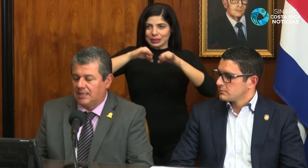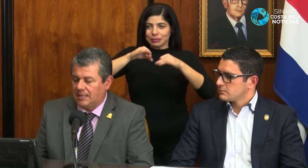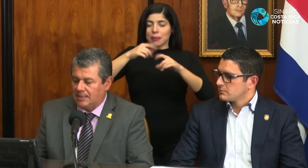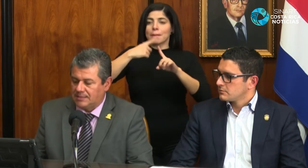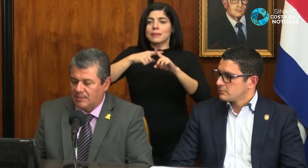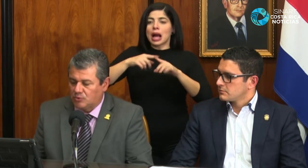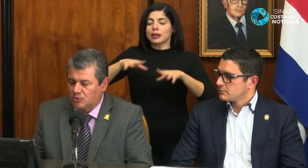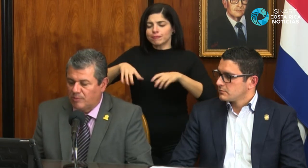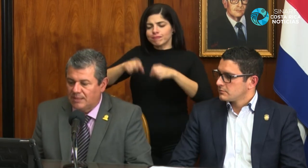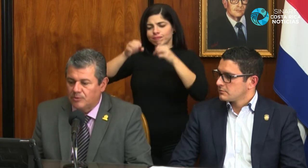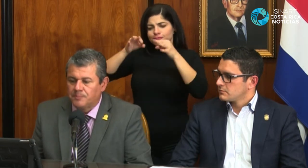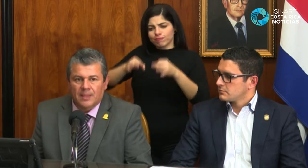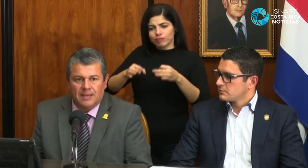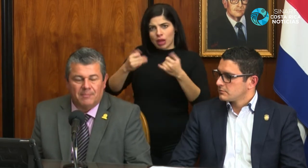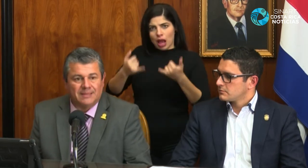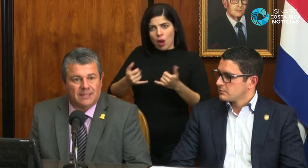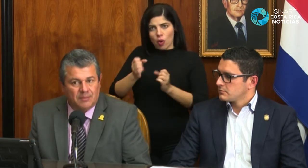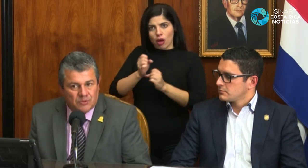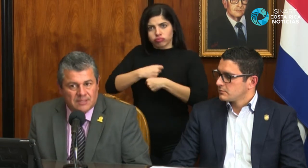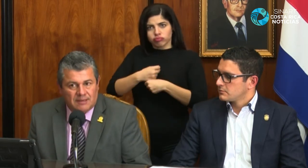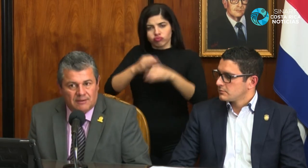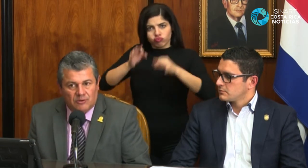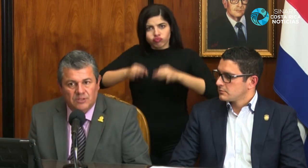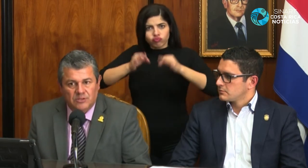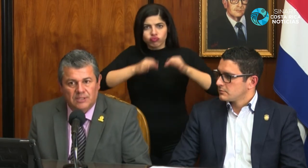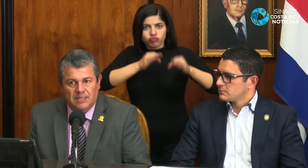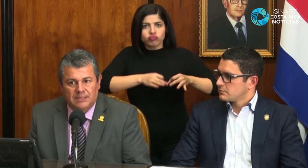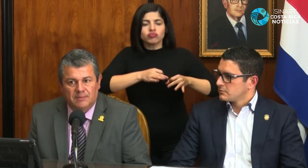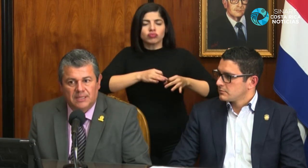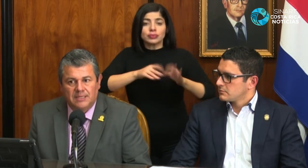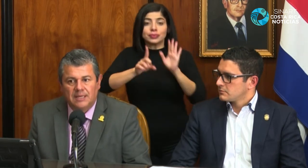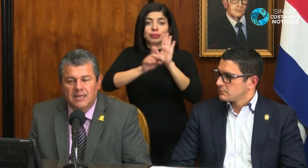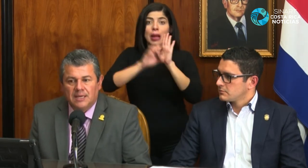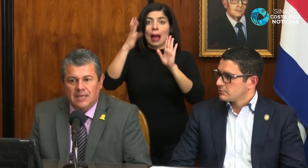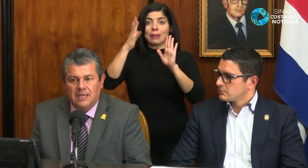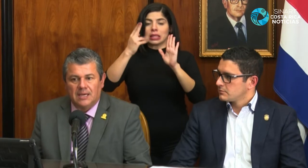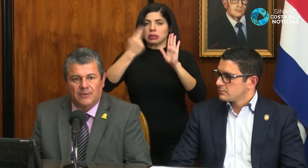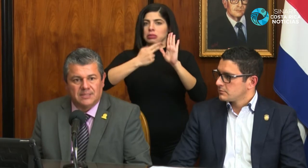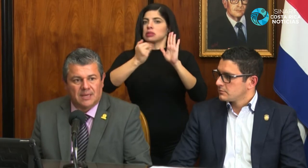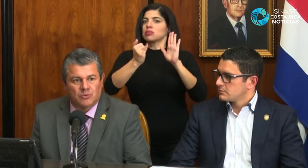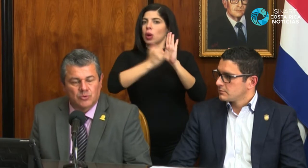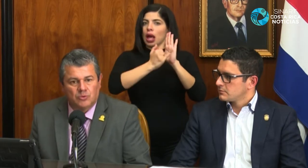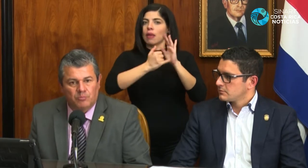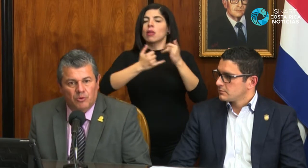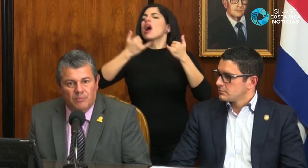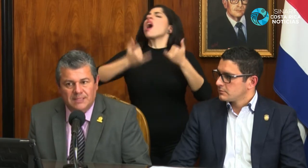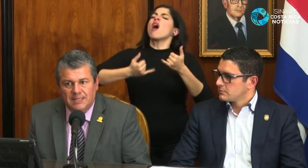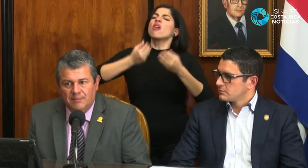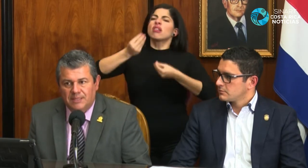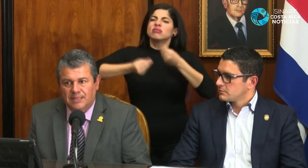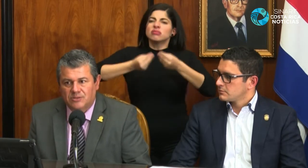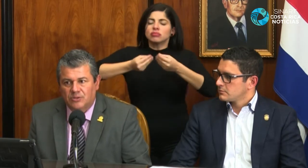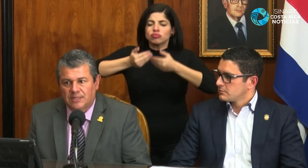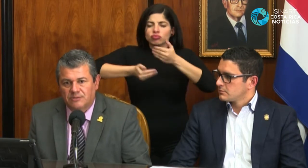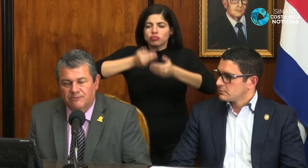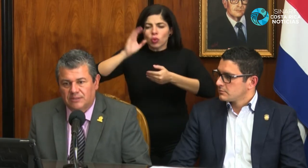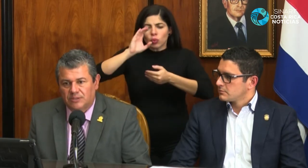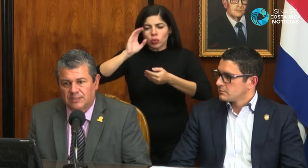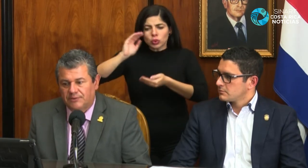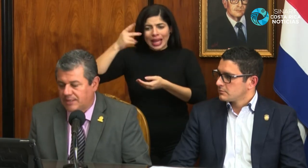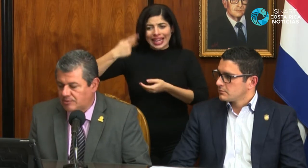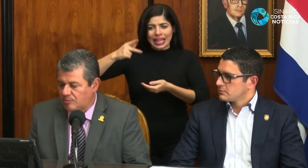decisiones que estamos tomando. Mantenemos esa condición de alerta amarilla y avanzamos un poco más en la mitigación de